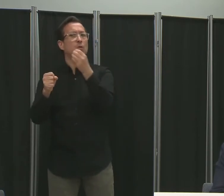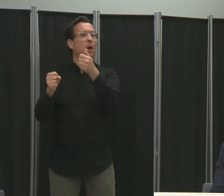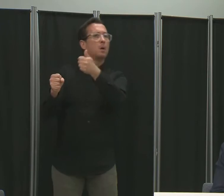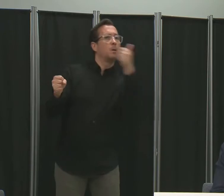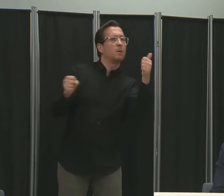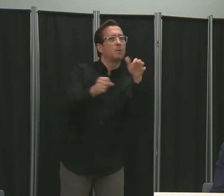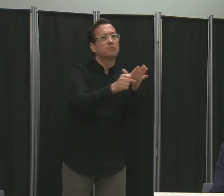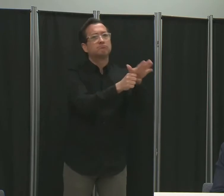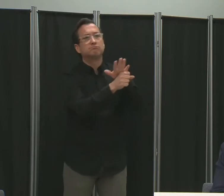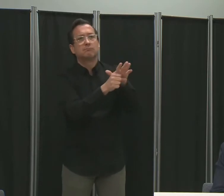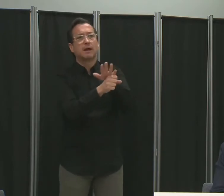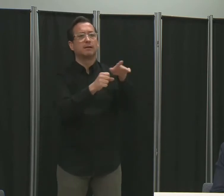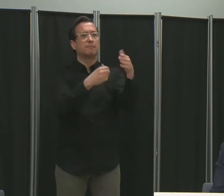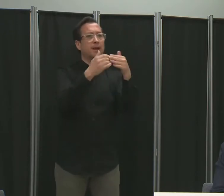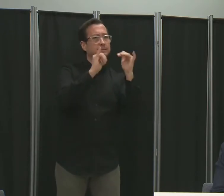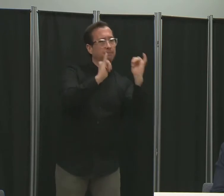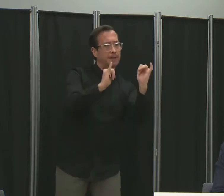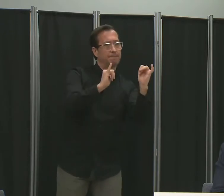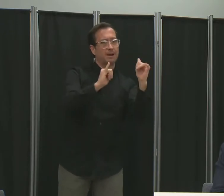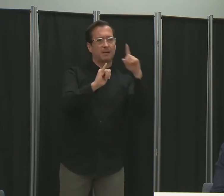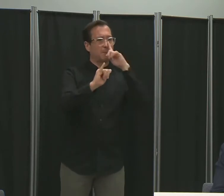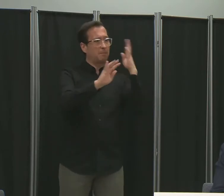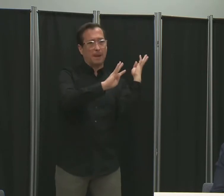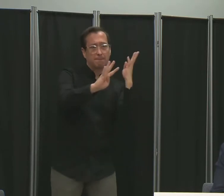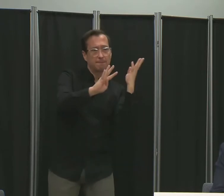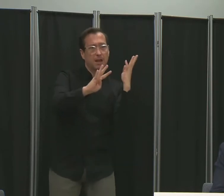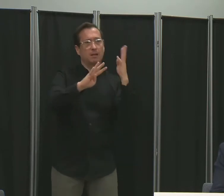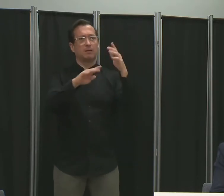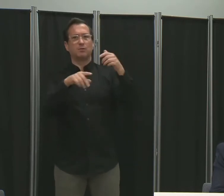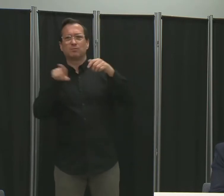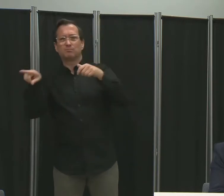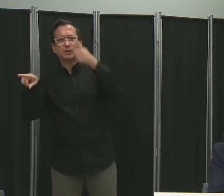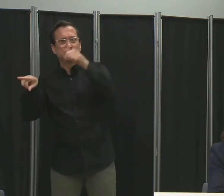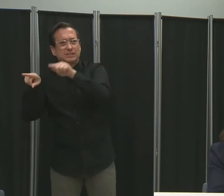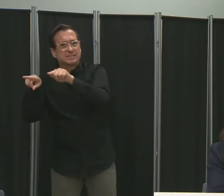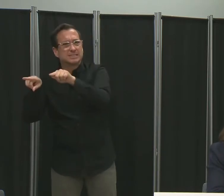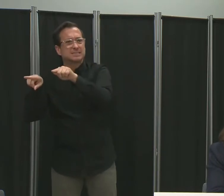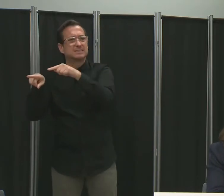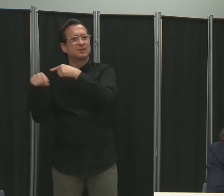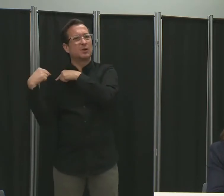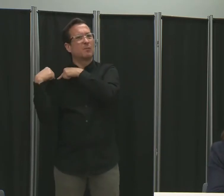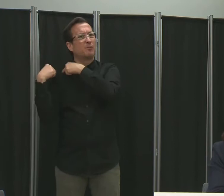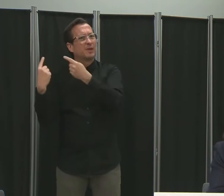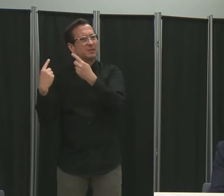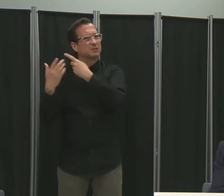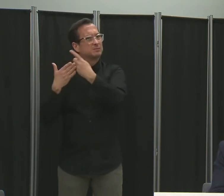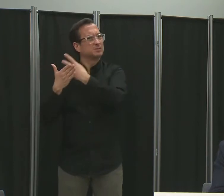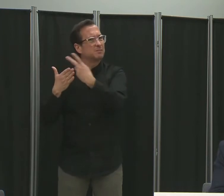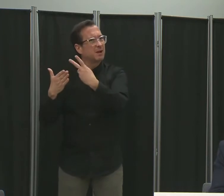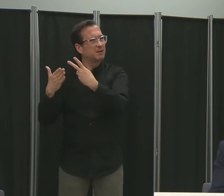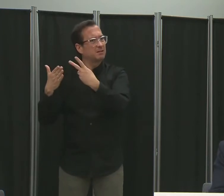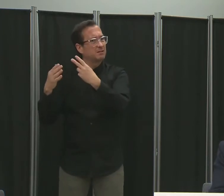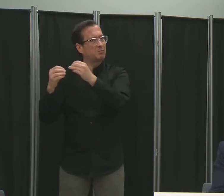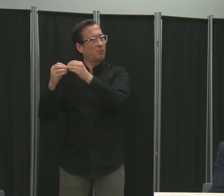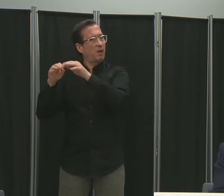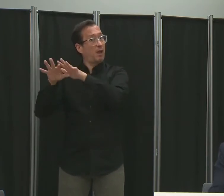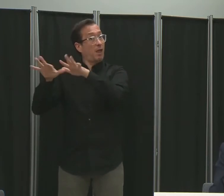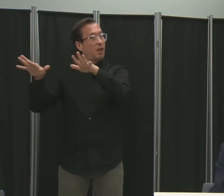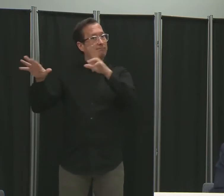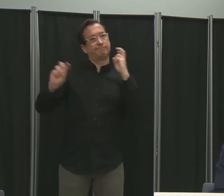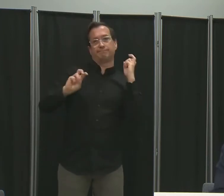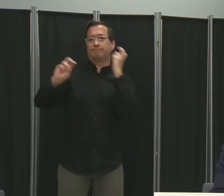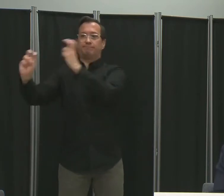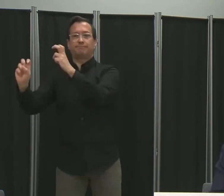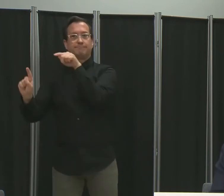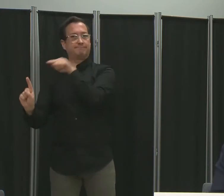pour lesquelles il ya eu plus hausse de cas dans les 14 derniers jours on vous invite évidemment actuellement on